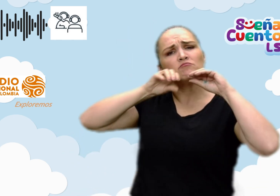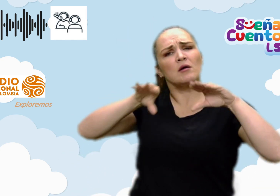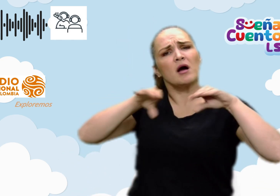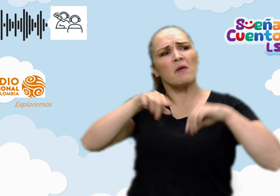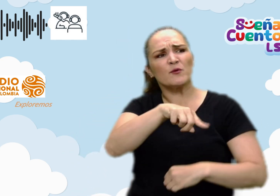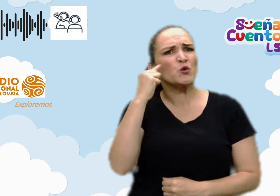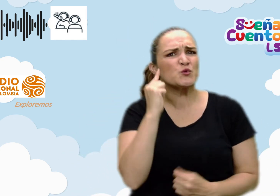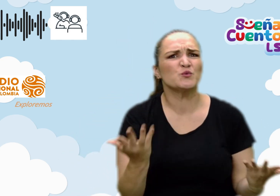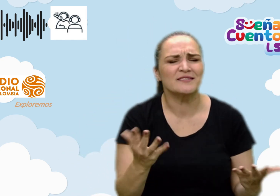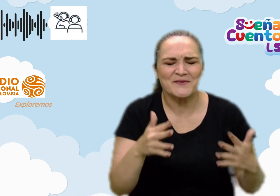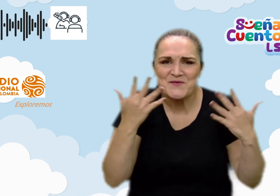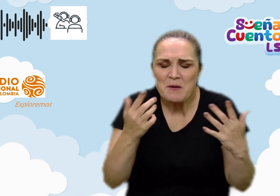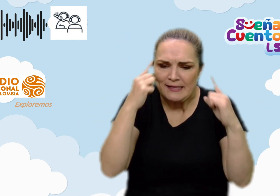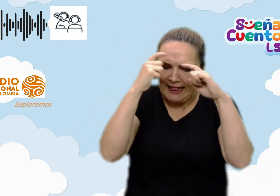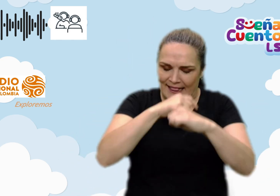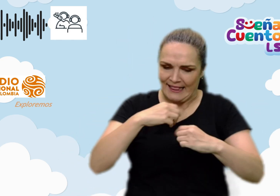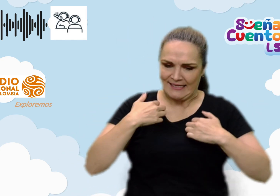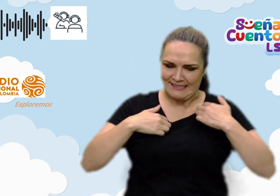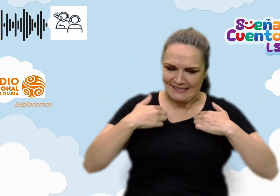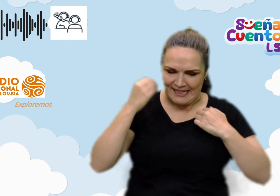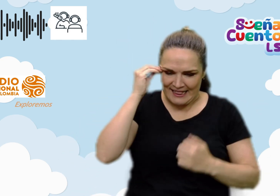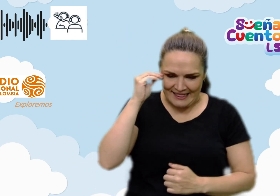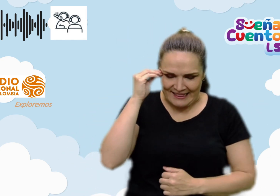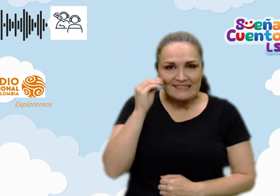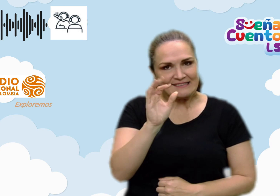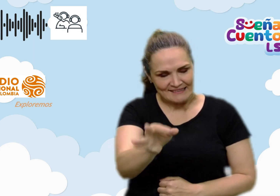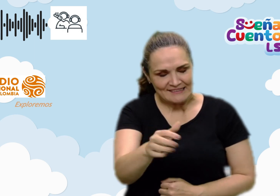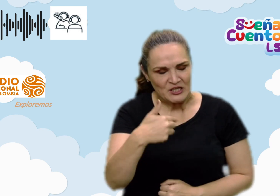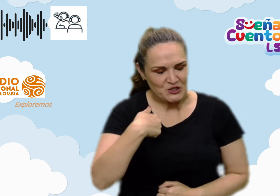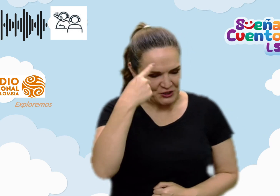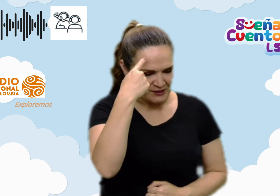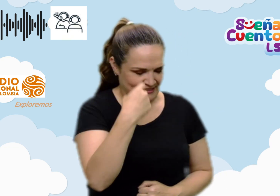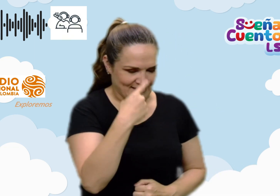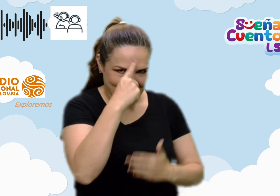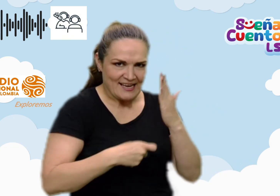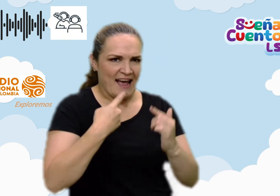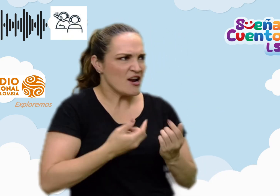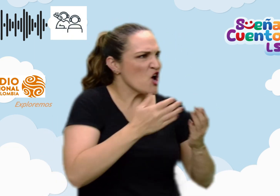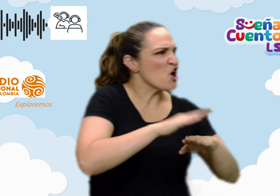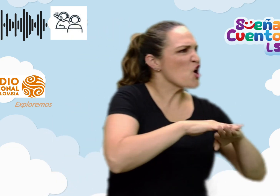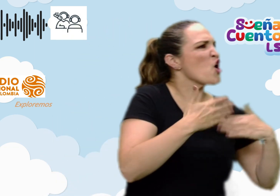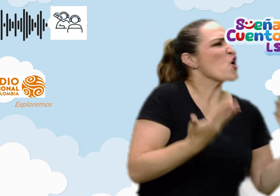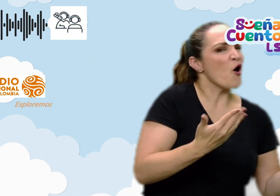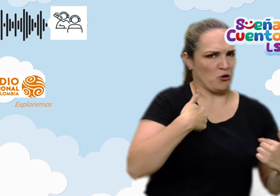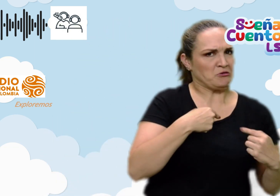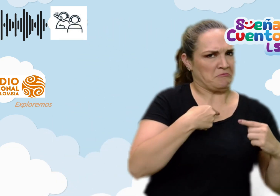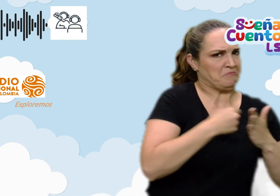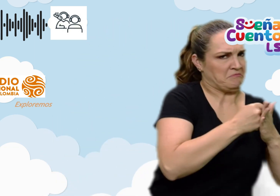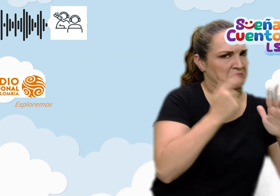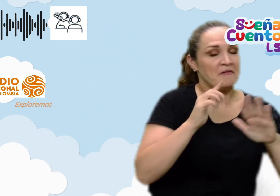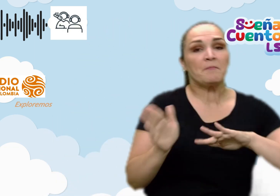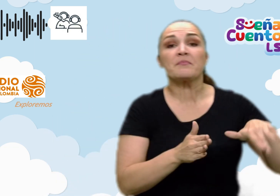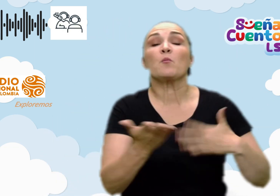ellos no escuchan. Usted me acaba de dejar esa inquietud, no crea, la voy a manifestar